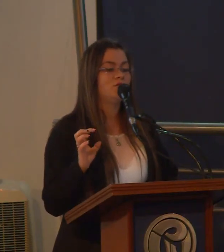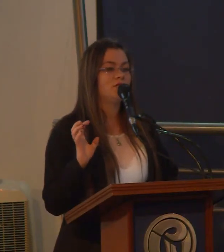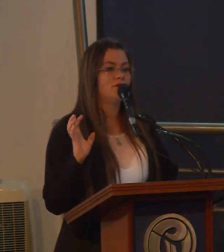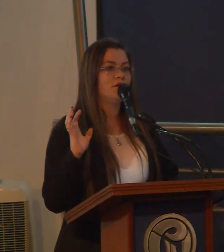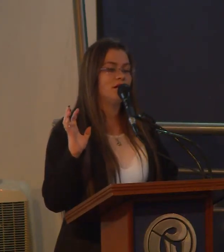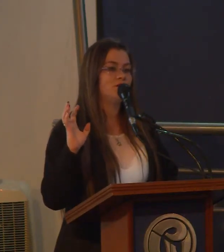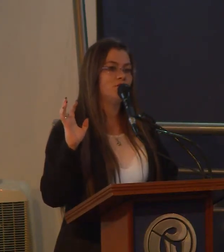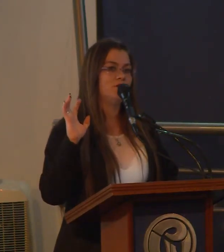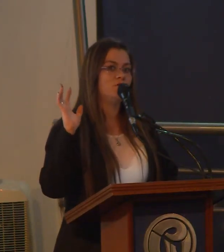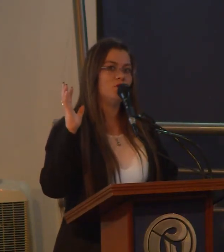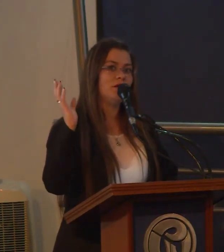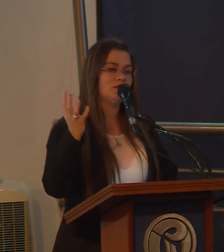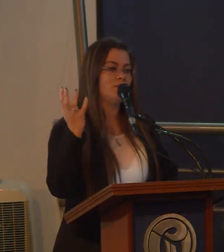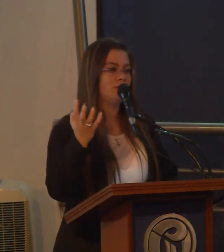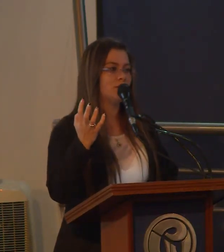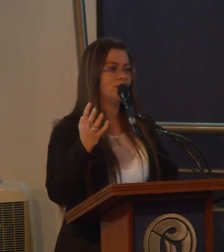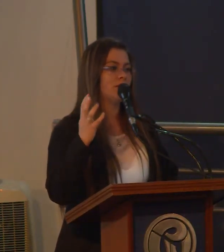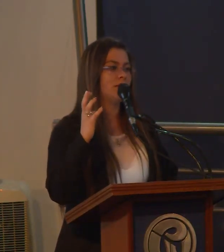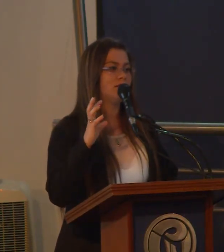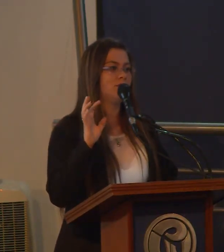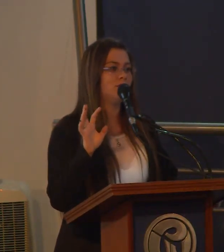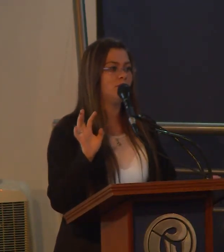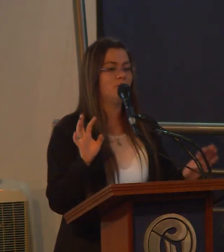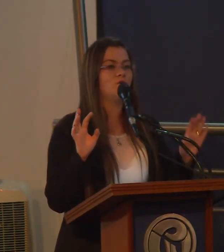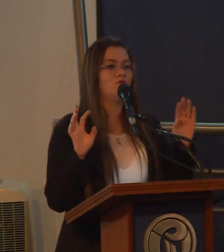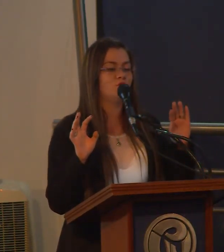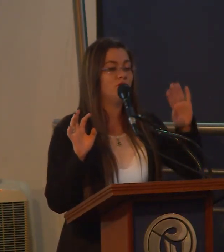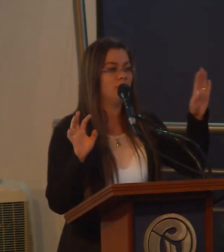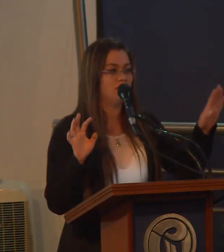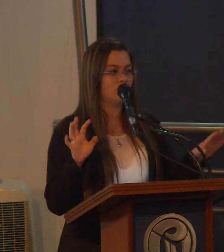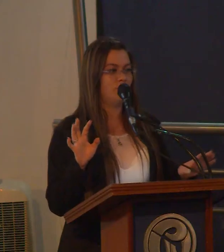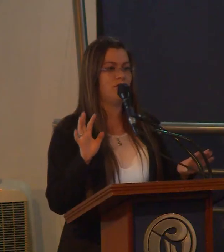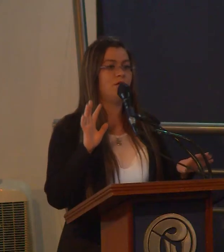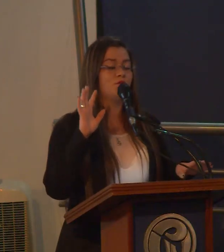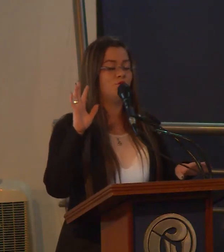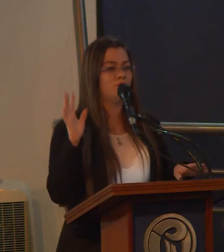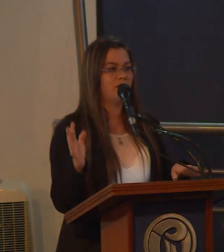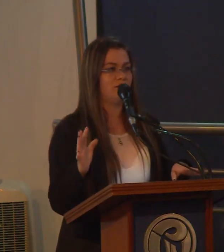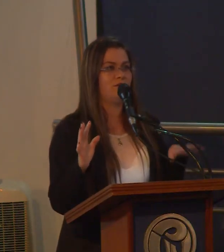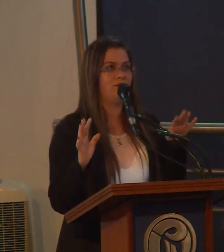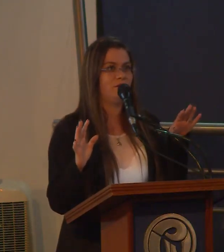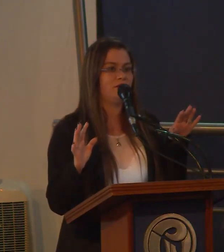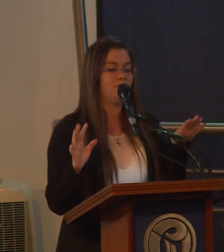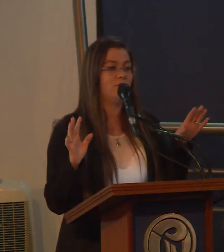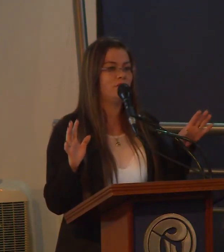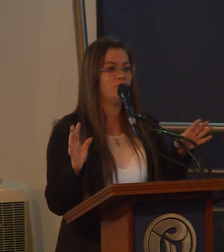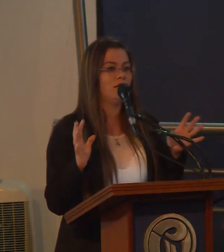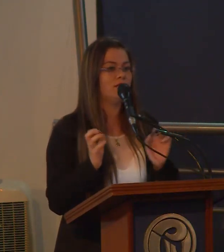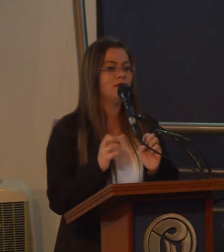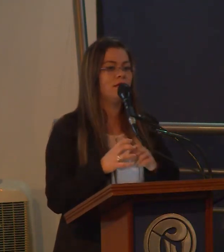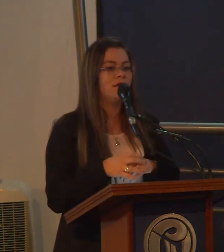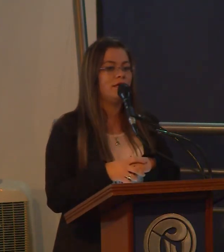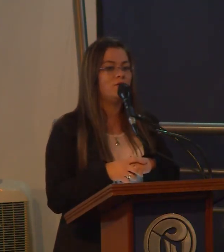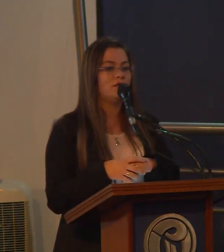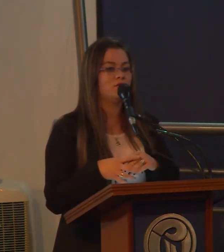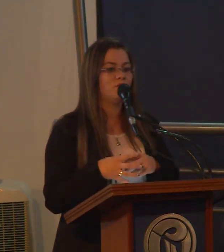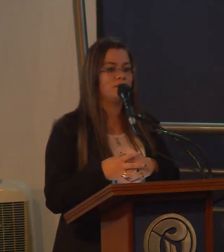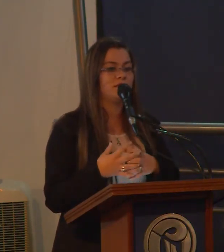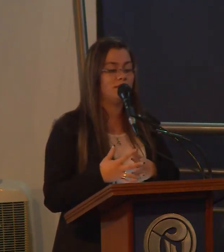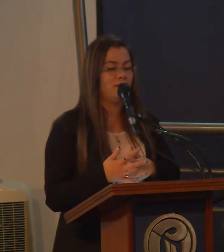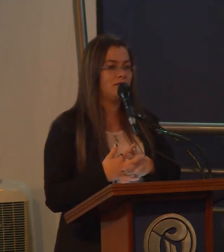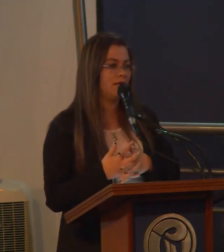en donde se iban relacionando todas las vivencias que se iban viviendo con sus diferentes compañeros, con los diferentes profesionales y con